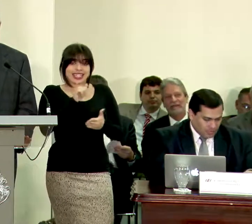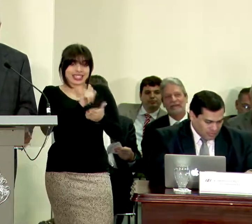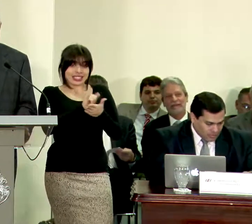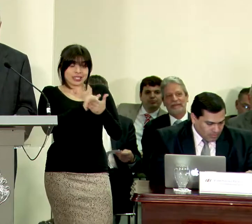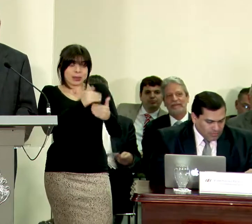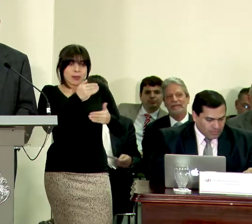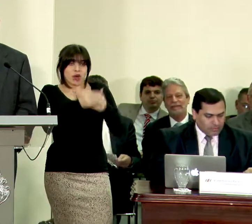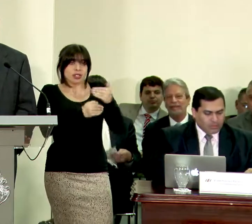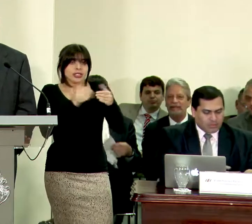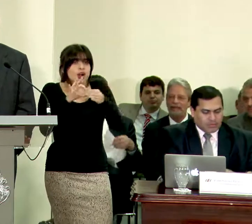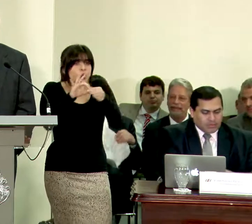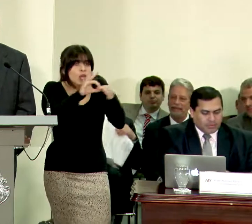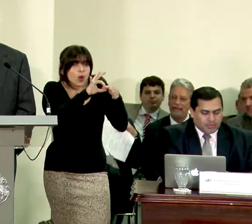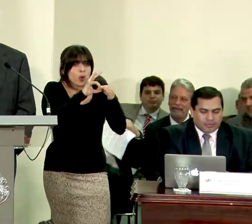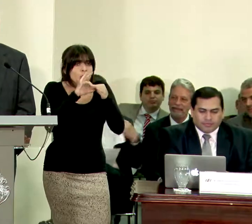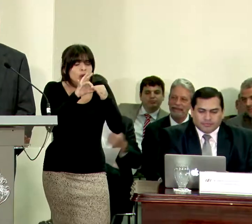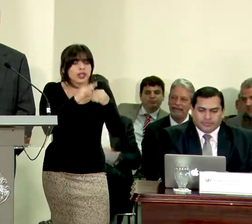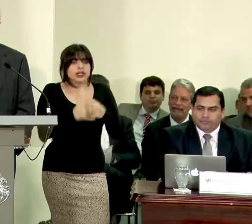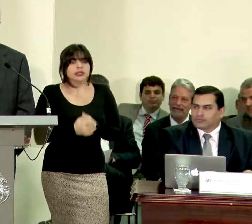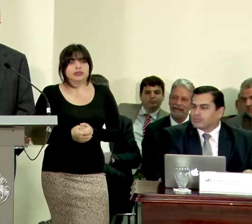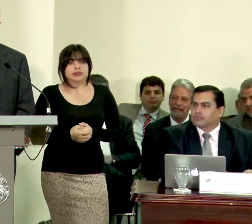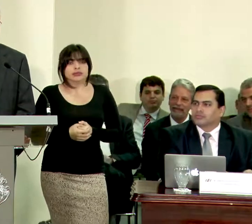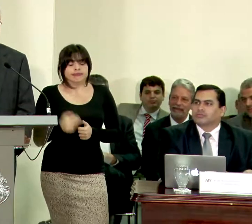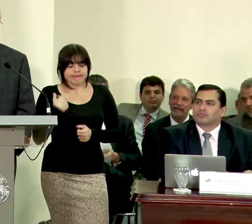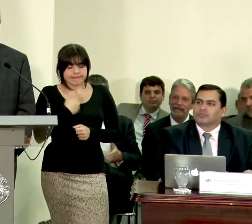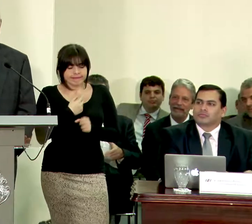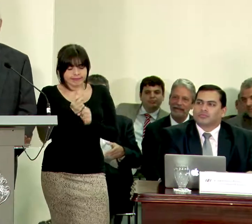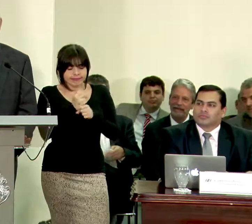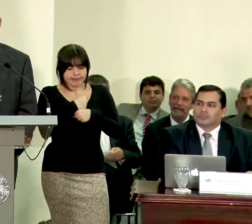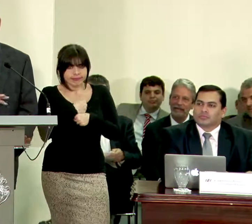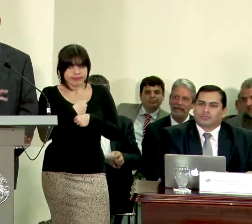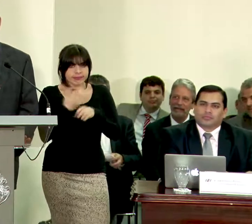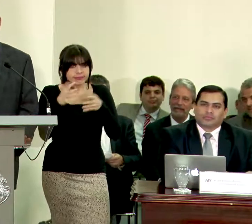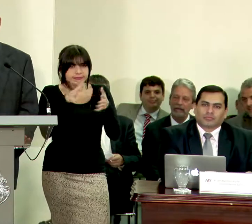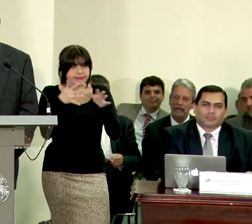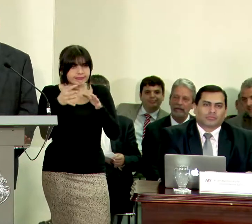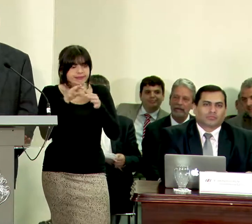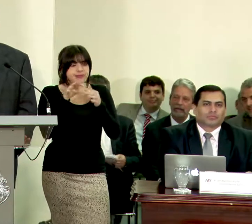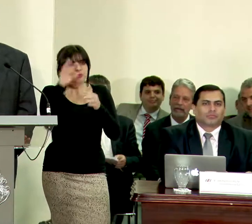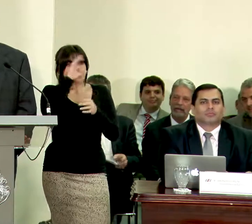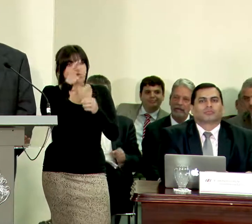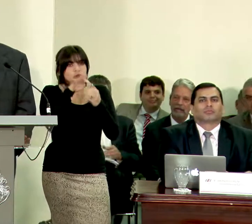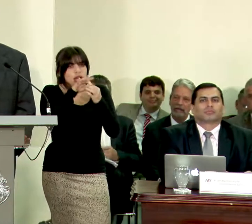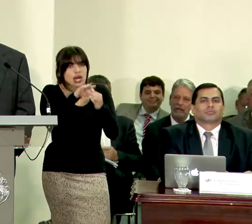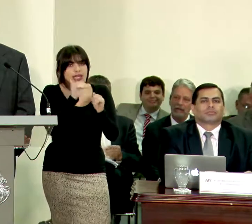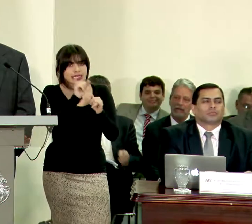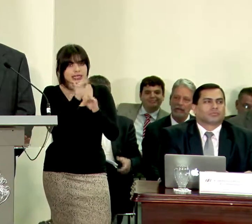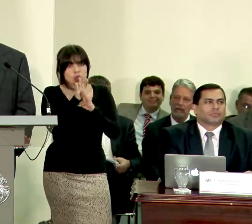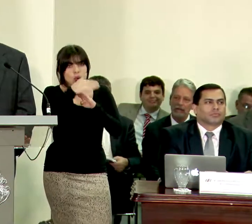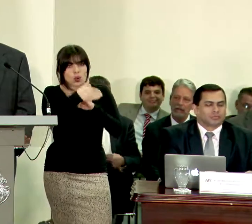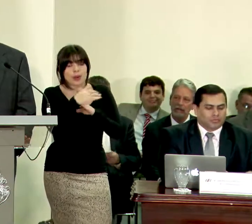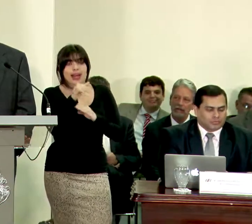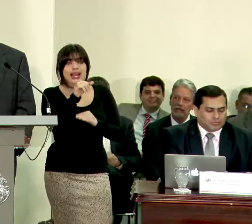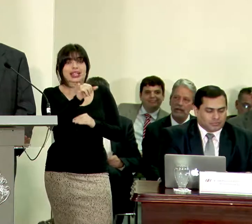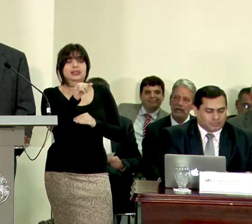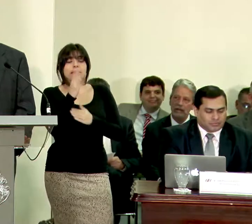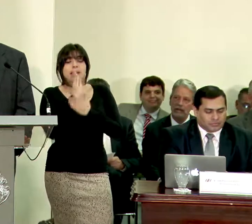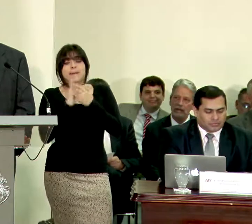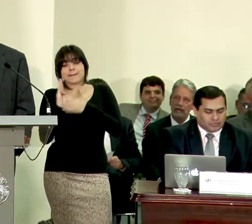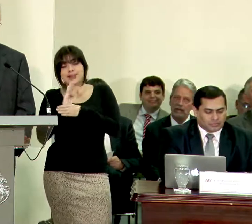proceso de coordinación lo estamos haciendo alrededor de esa curva, de tal manera que tanto el